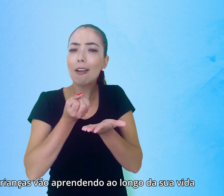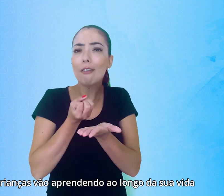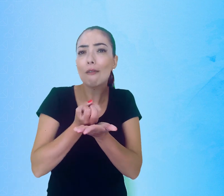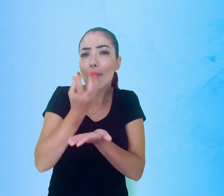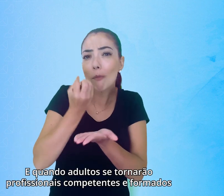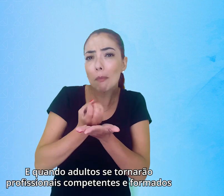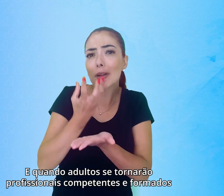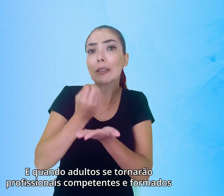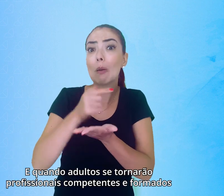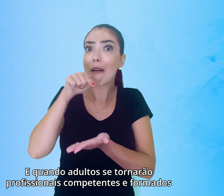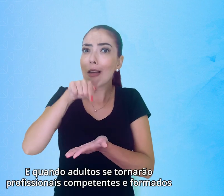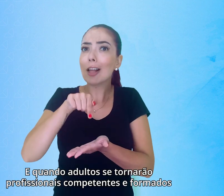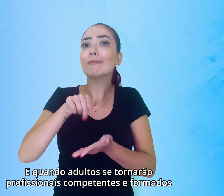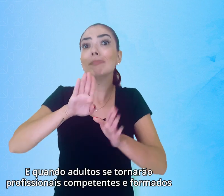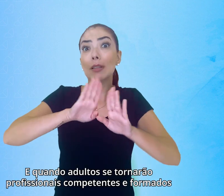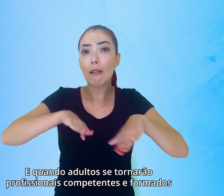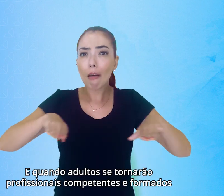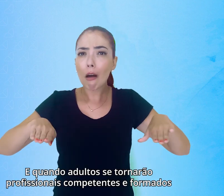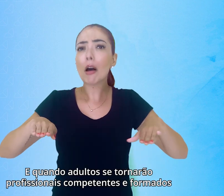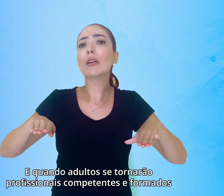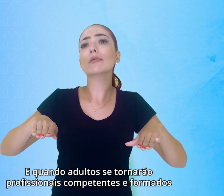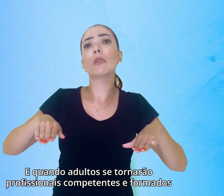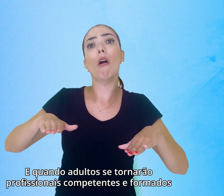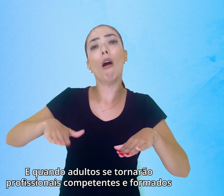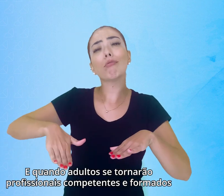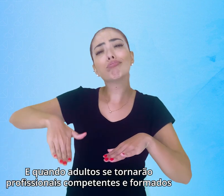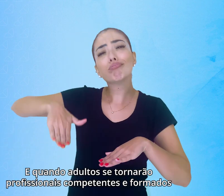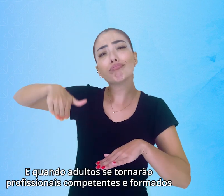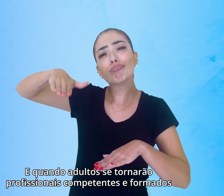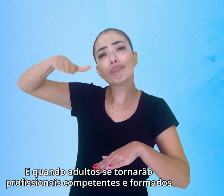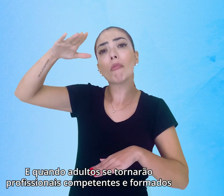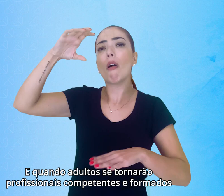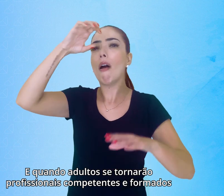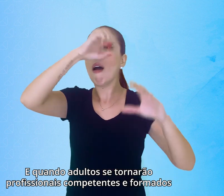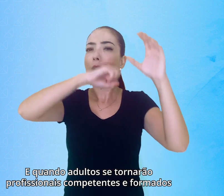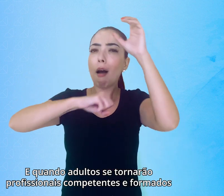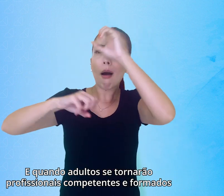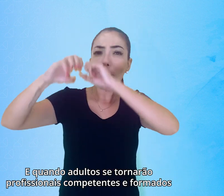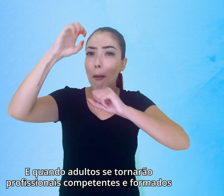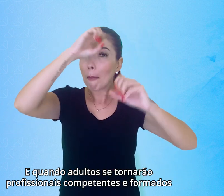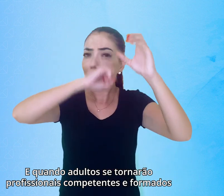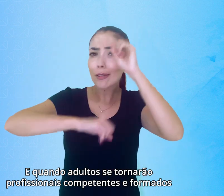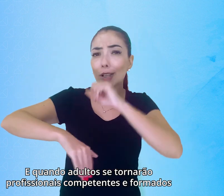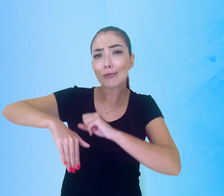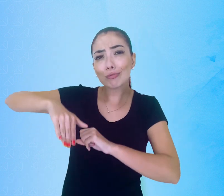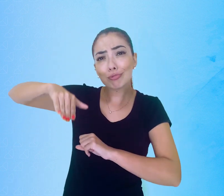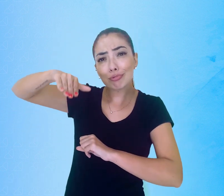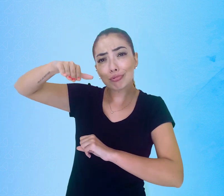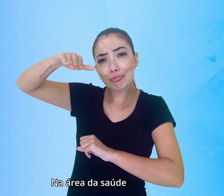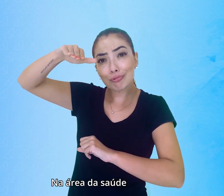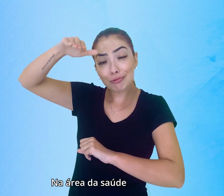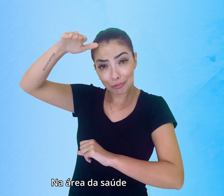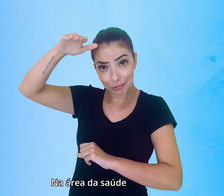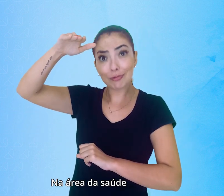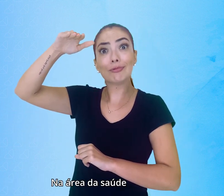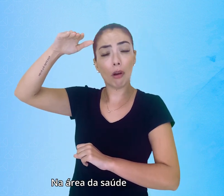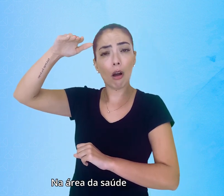e, quando adultos, se tornarão profissionais competentes e formados. Na área da saúde,